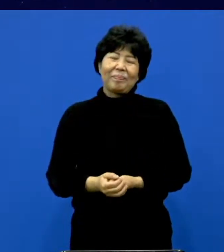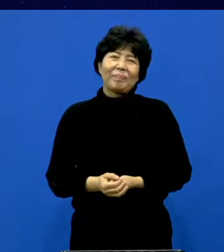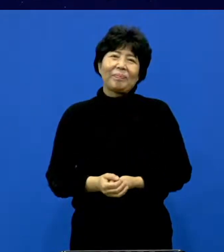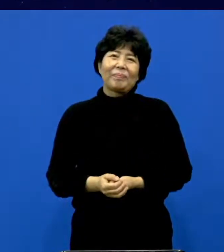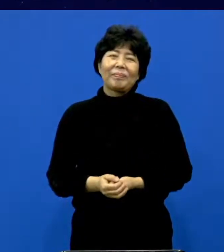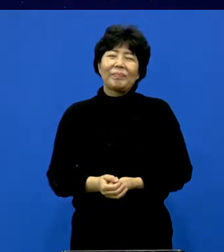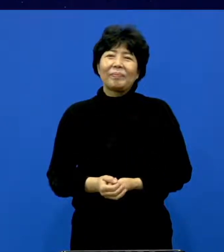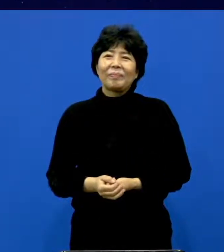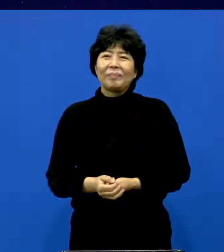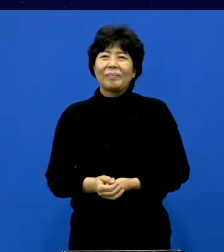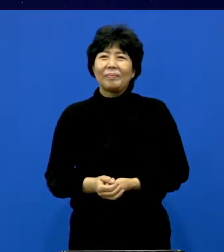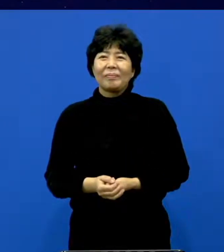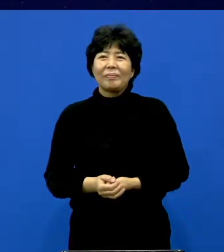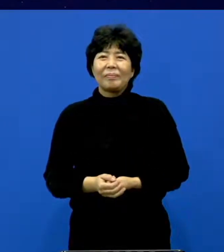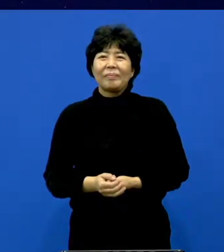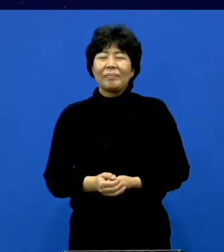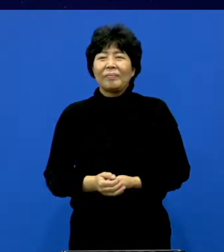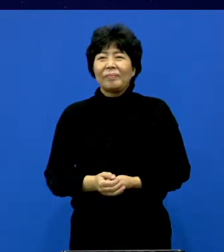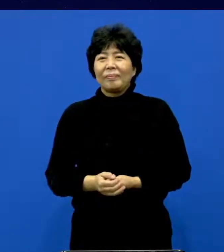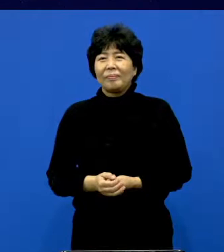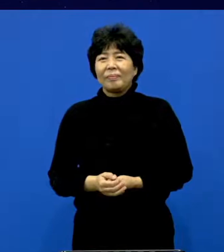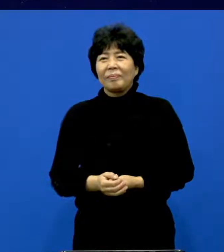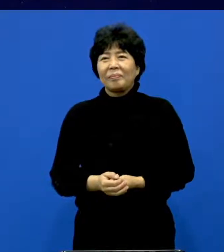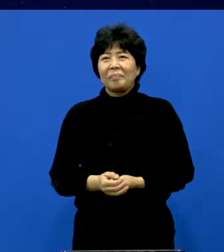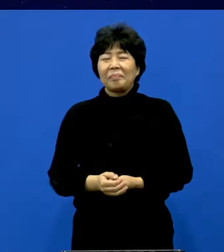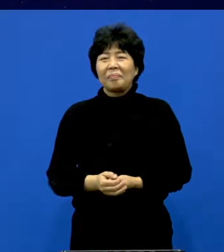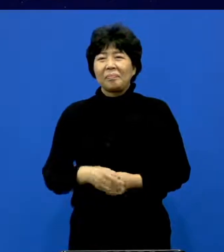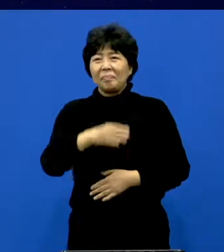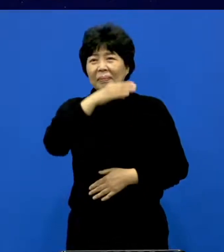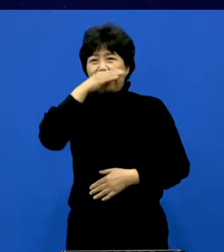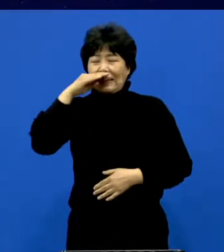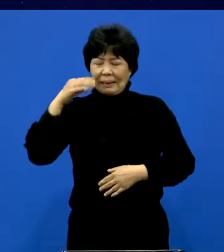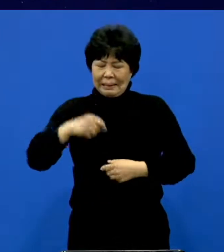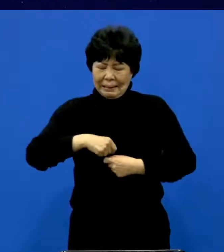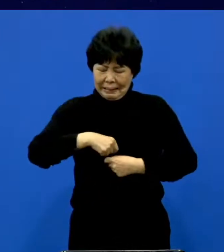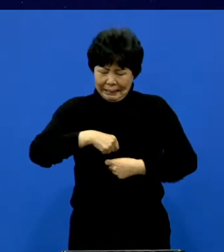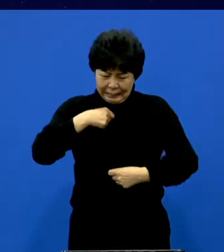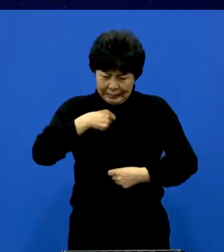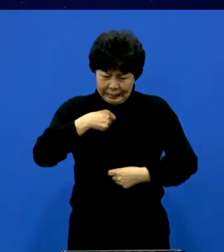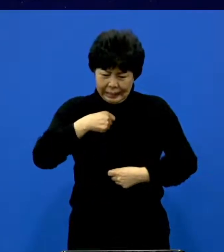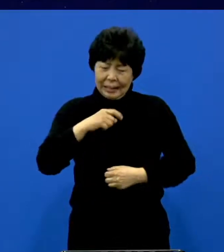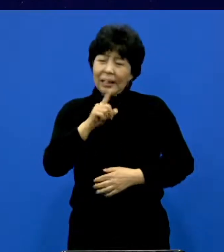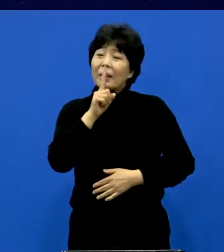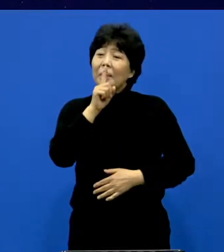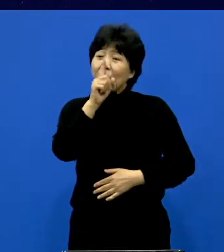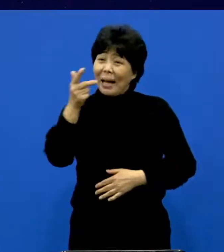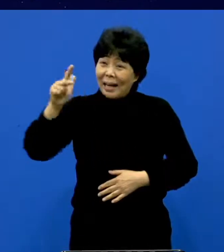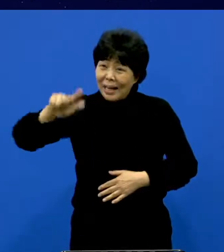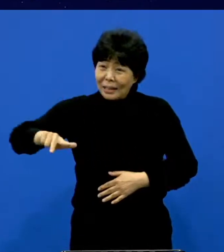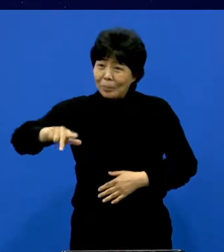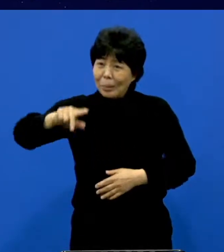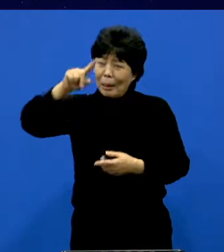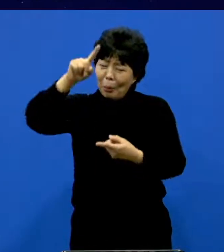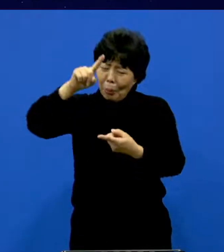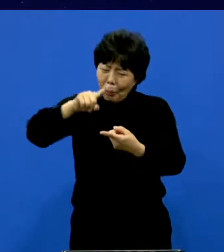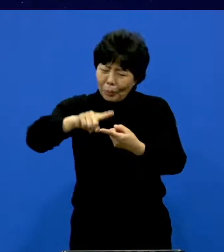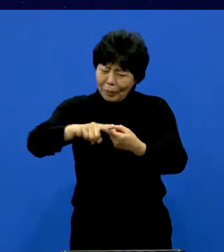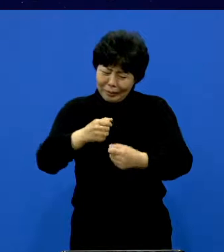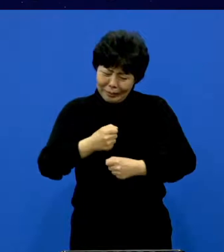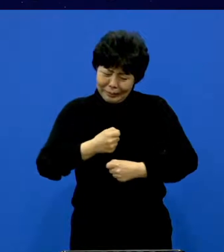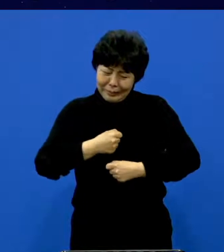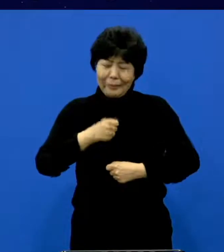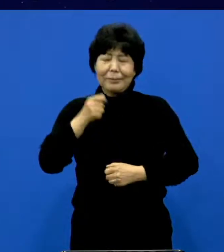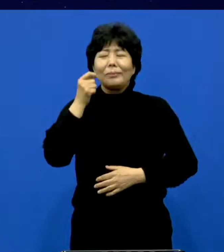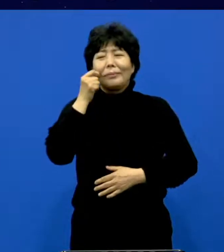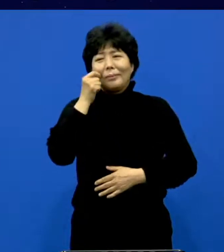여러분, 우리의 진정한 모습은 정의를 강조하지만 정의를 자기가 살아내는 거죠. 막 정의, 사회정의 외치는데 자기는